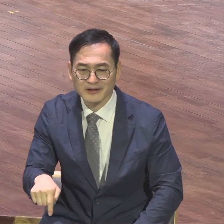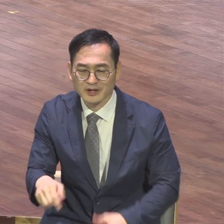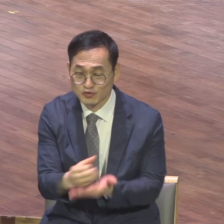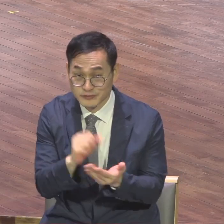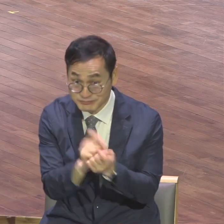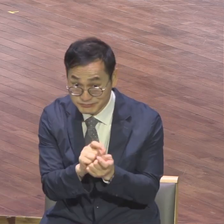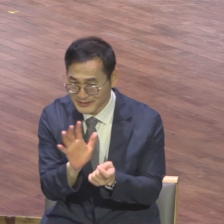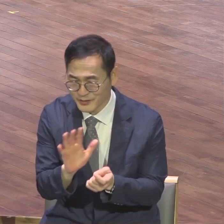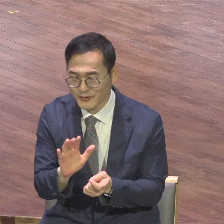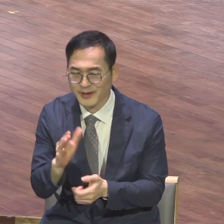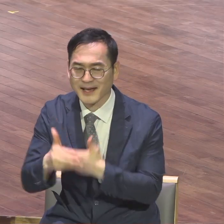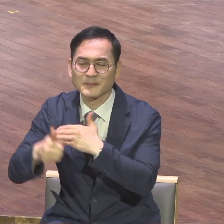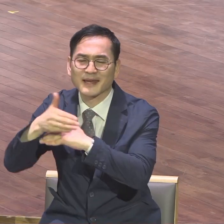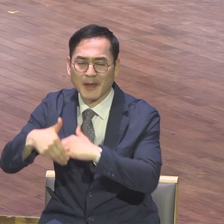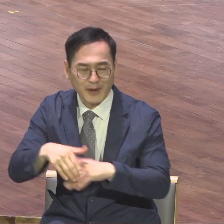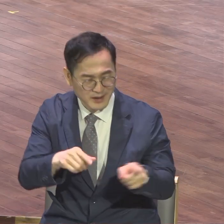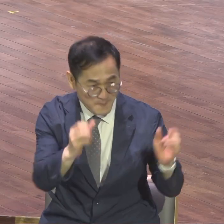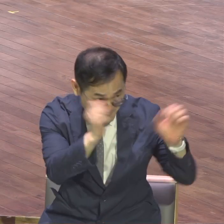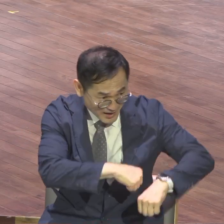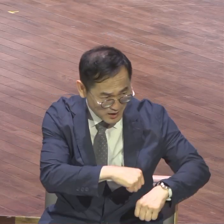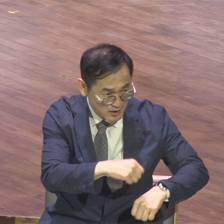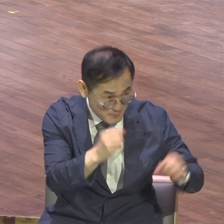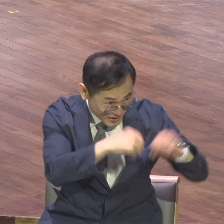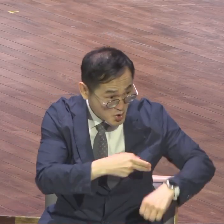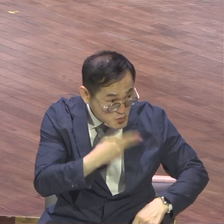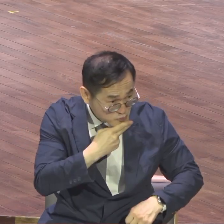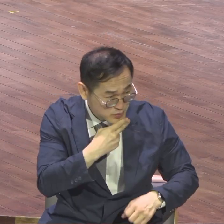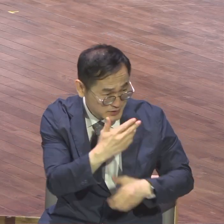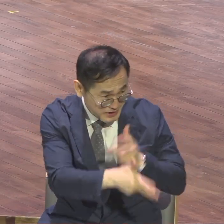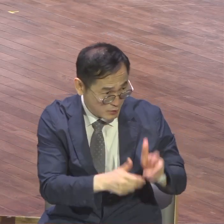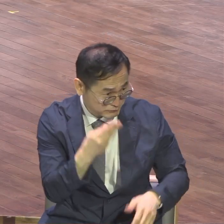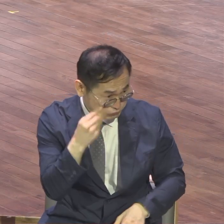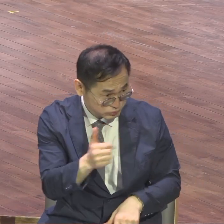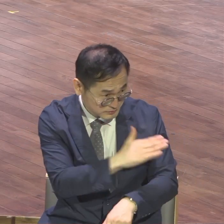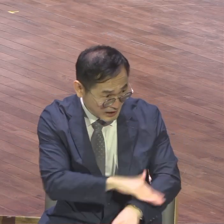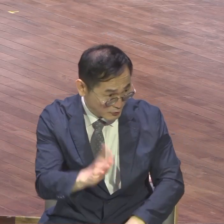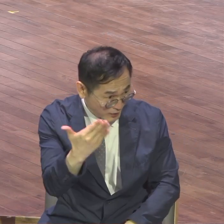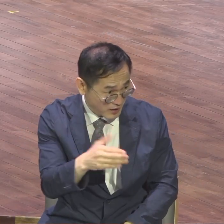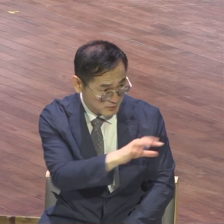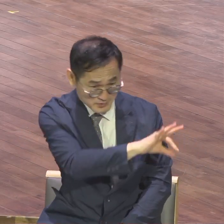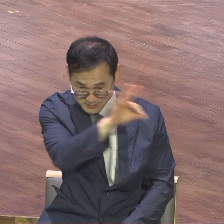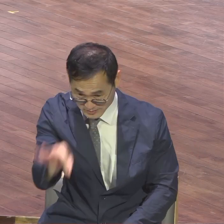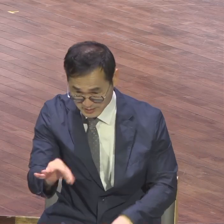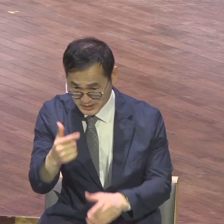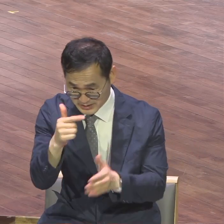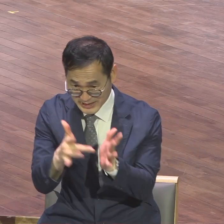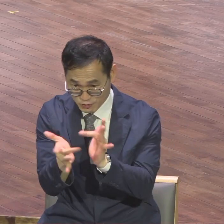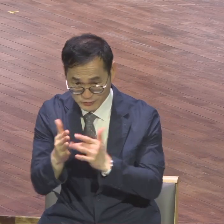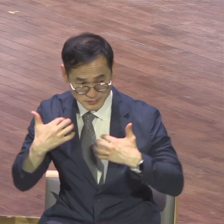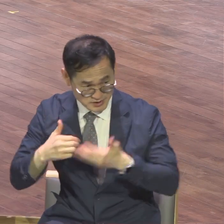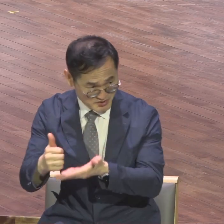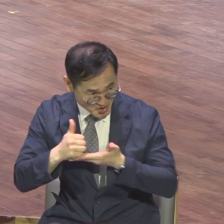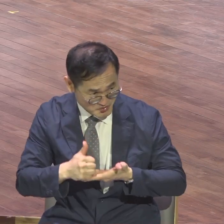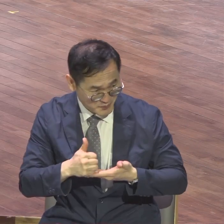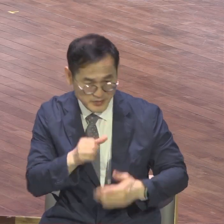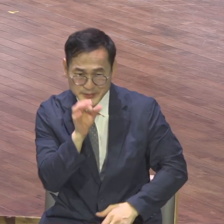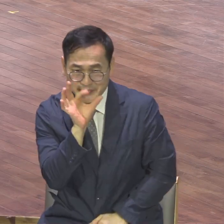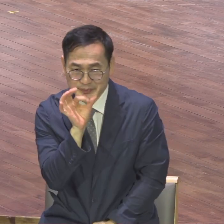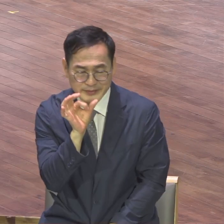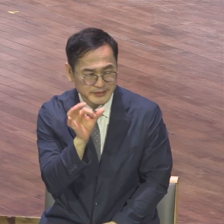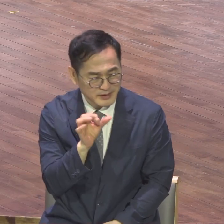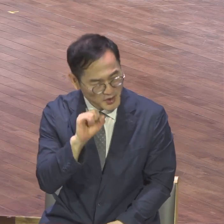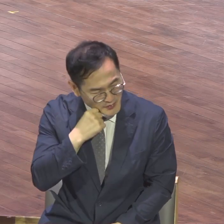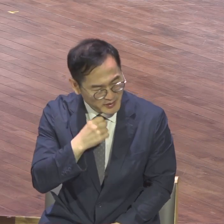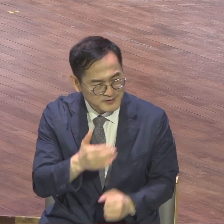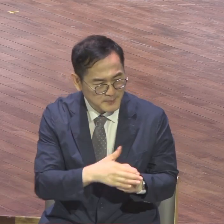속에 왔단 말이에요. 여러분 옆에 있는 성도님들, 우리 장로님들, 집사님들, 권사님들 우연히 만난 거 아니에요.